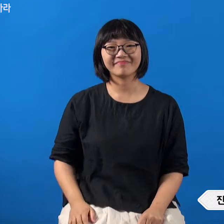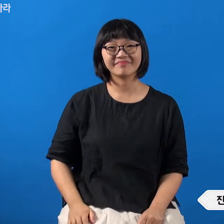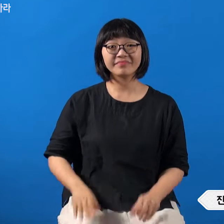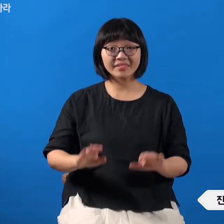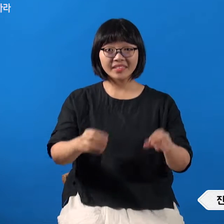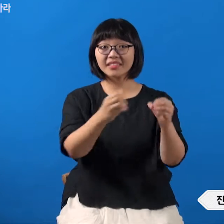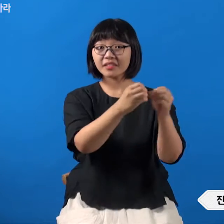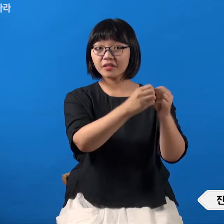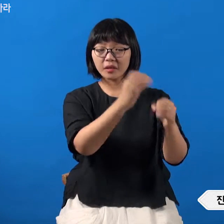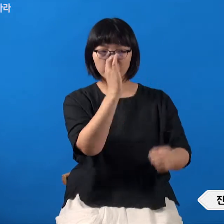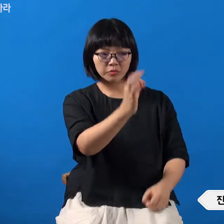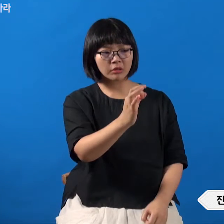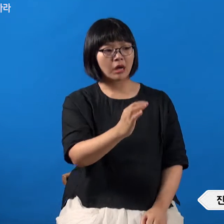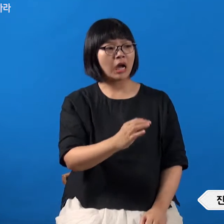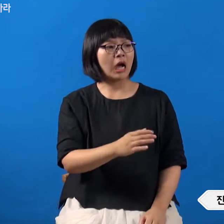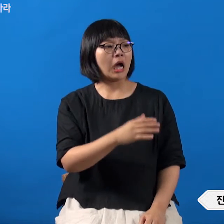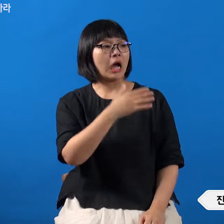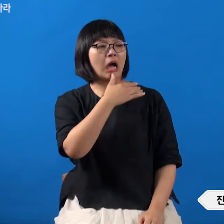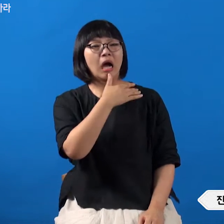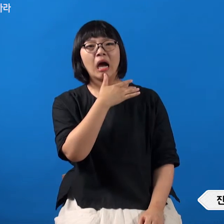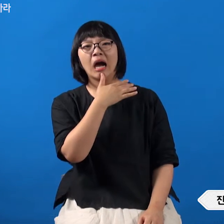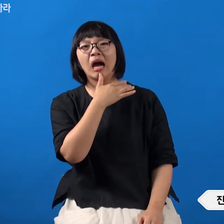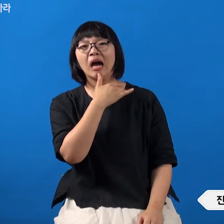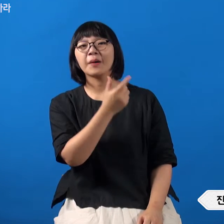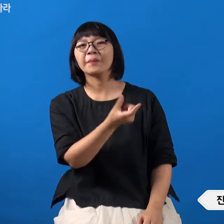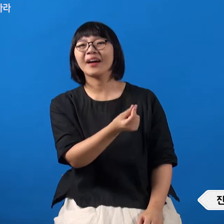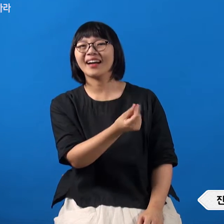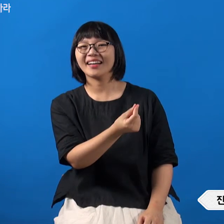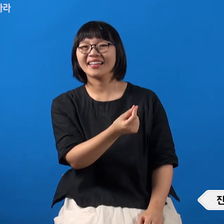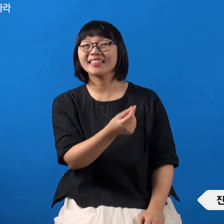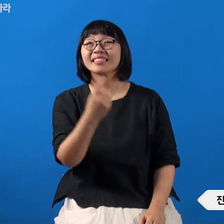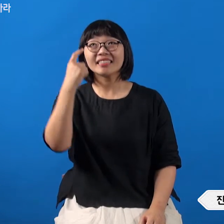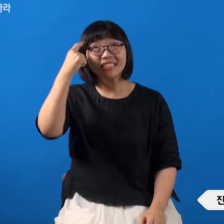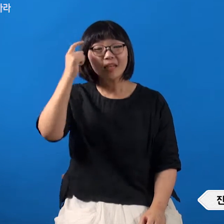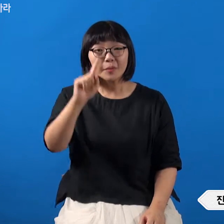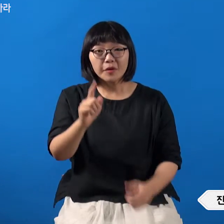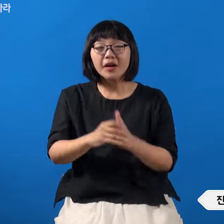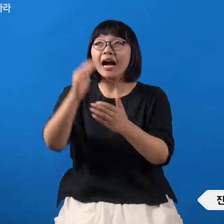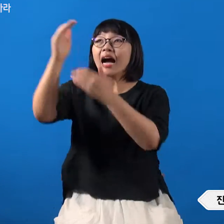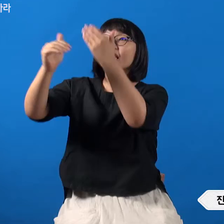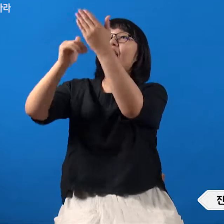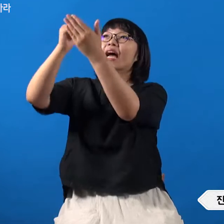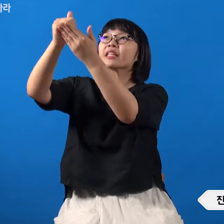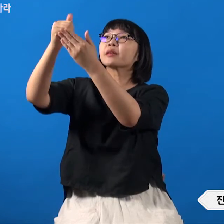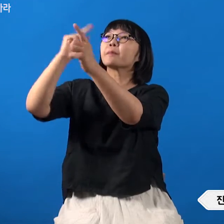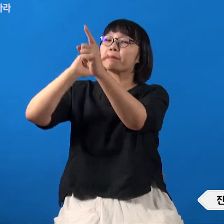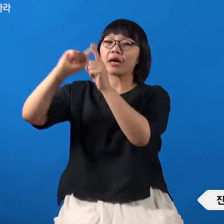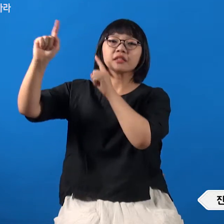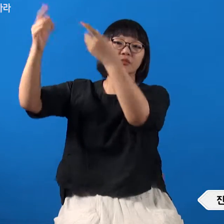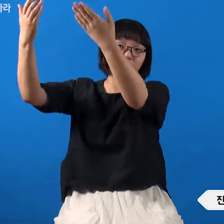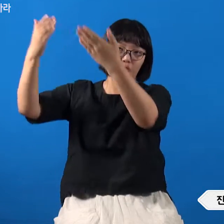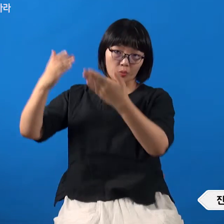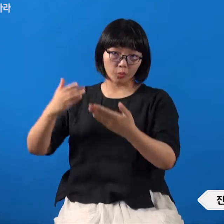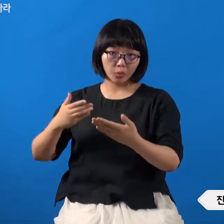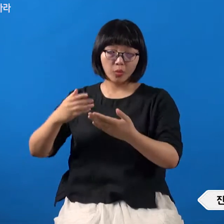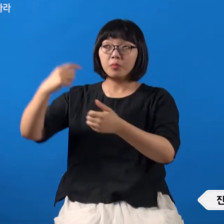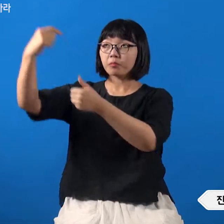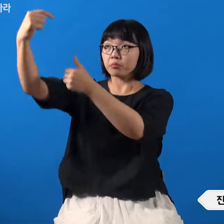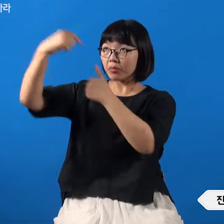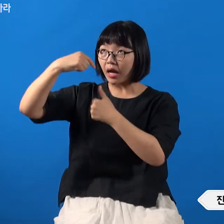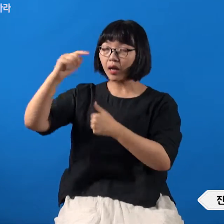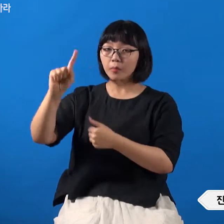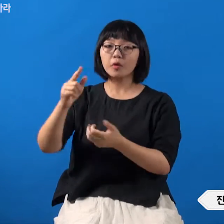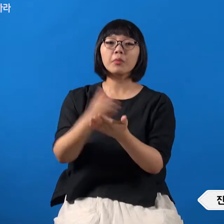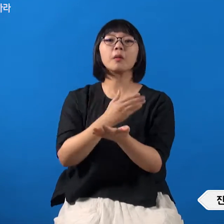그렇지 않습니까? 하나님이 우리에게 주십니다. 하나님께서 말씀하십니다. 베푸는 삶은 마이너스가